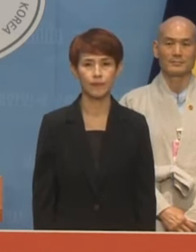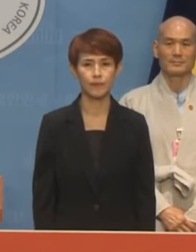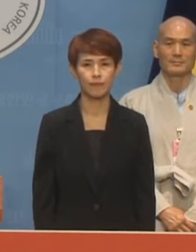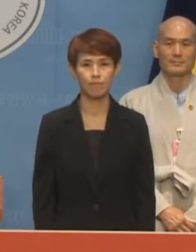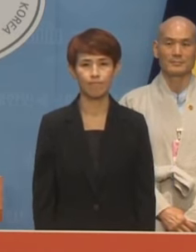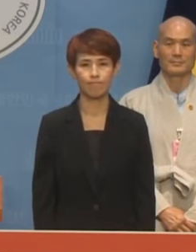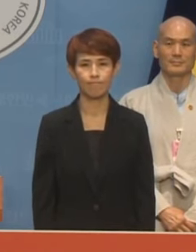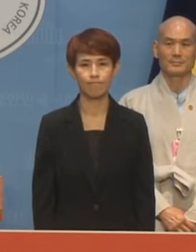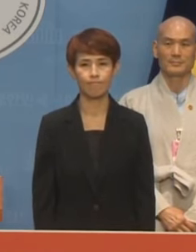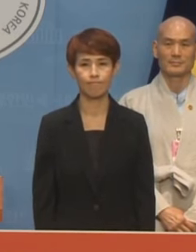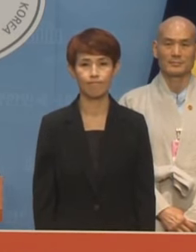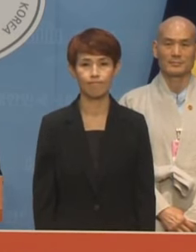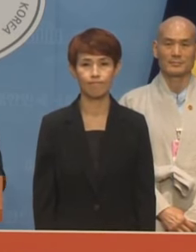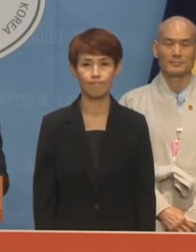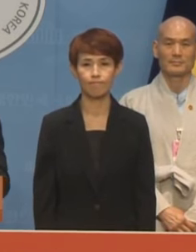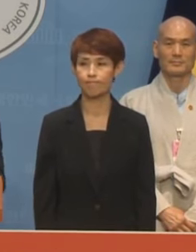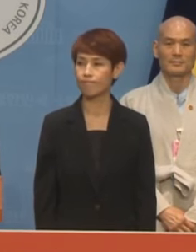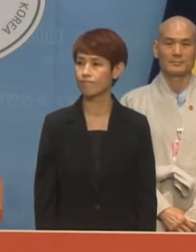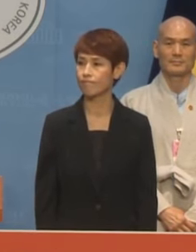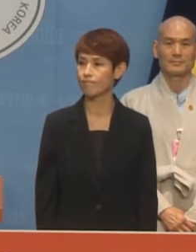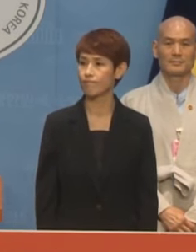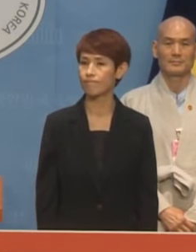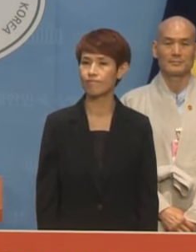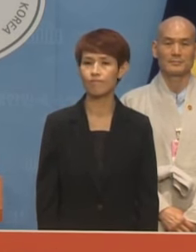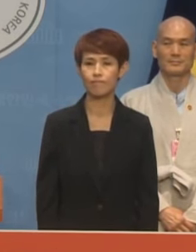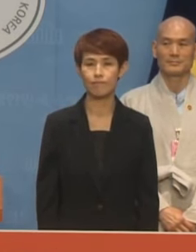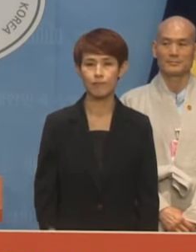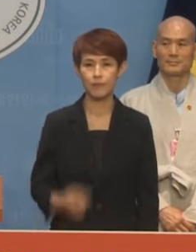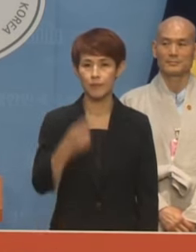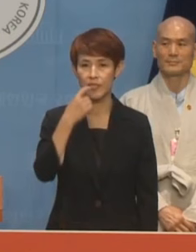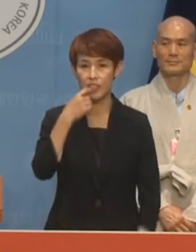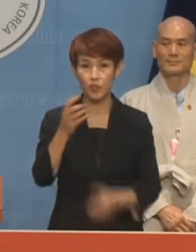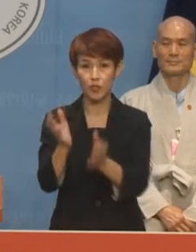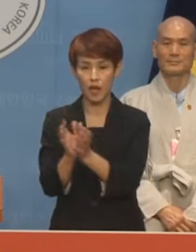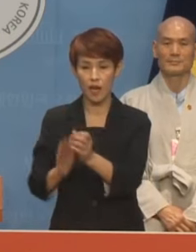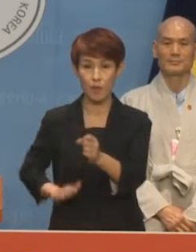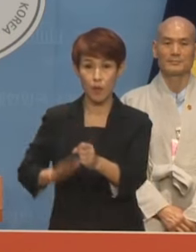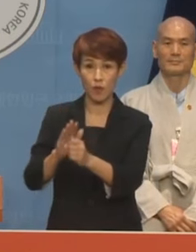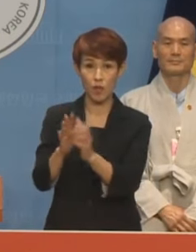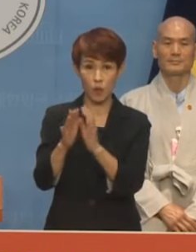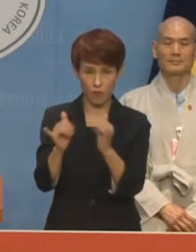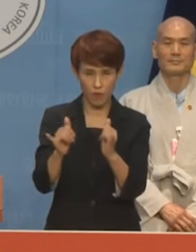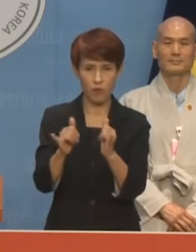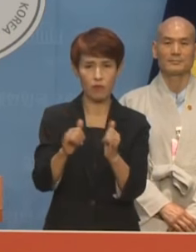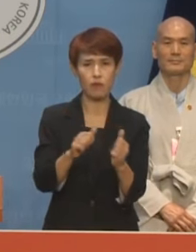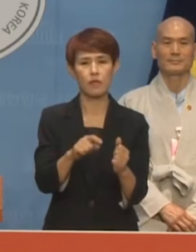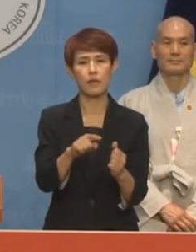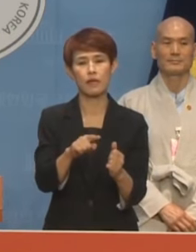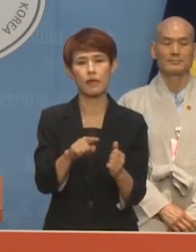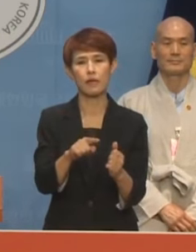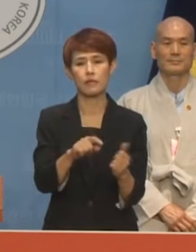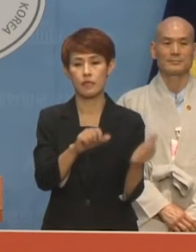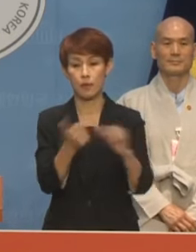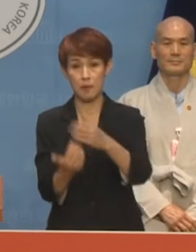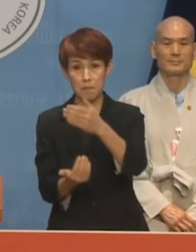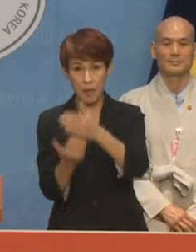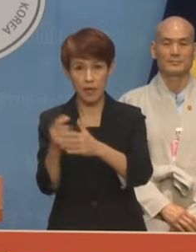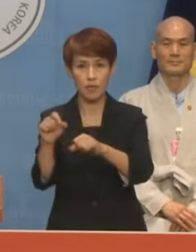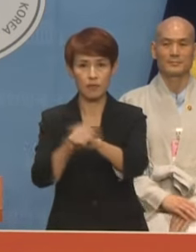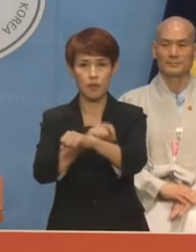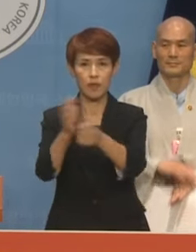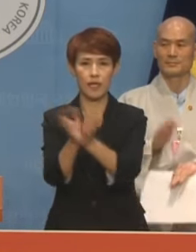제가 보기에 맨 오른쪽에 민주당 해병대원 사망사건 진상규명 TF